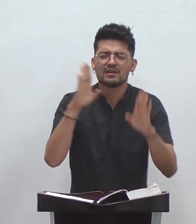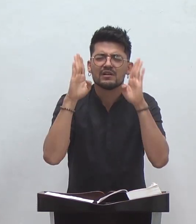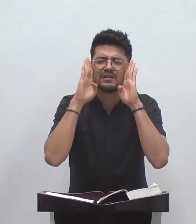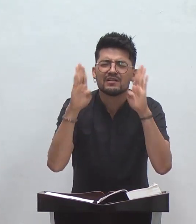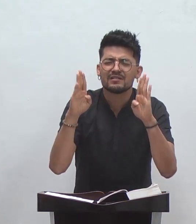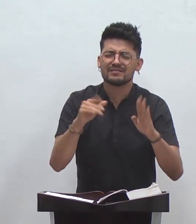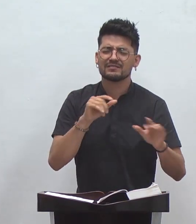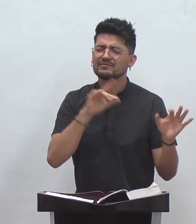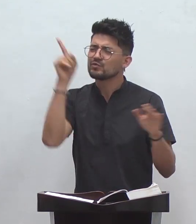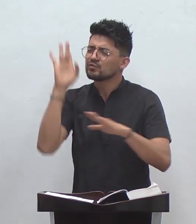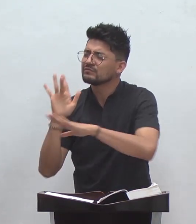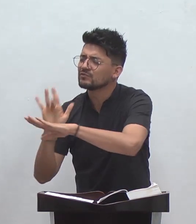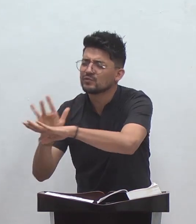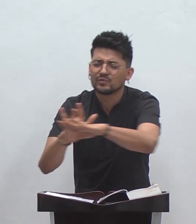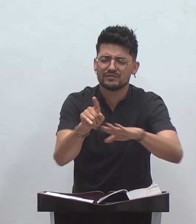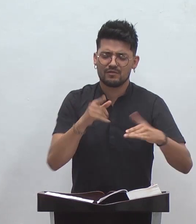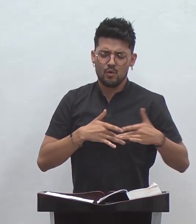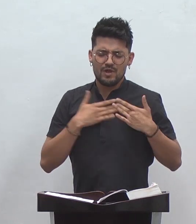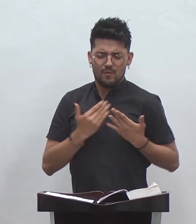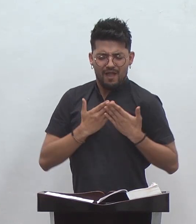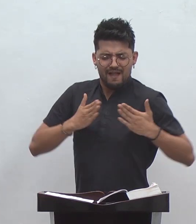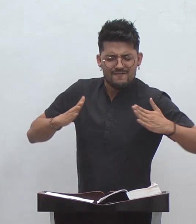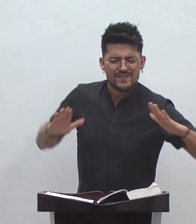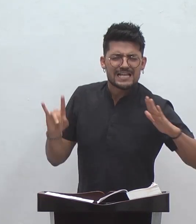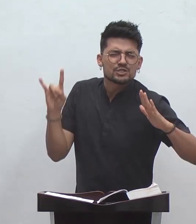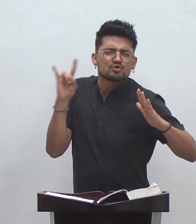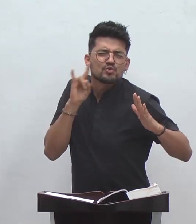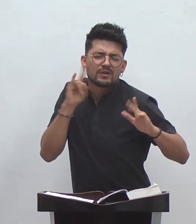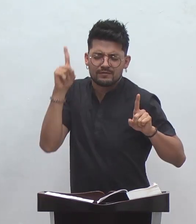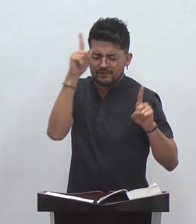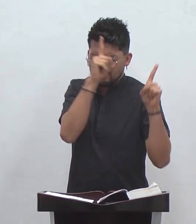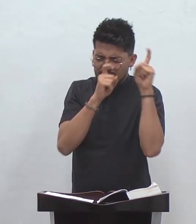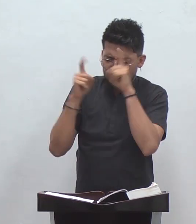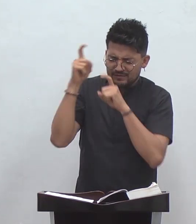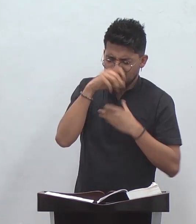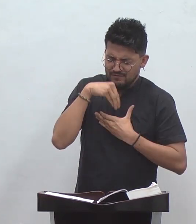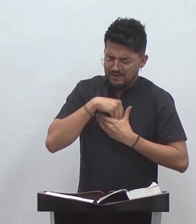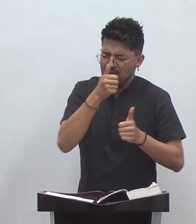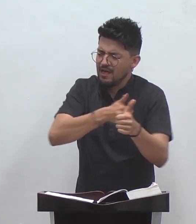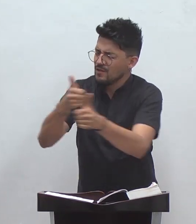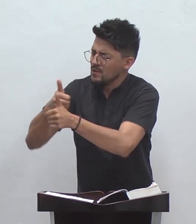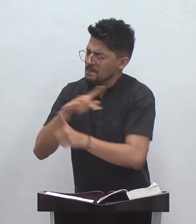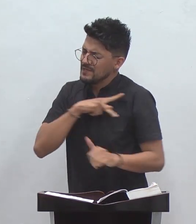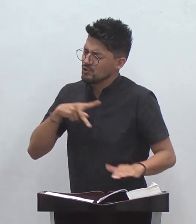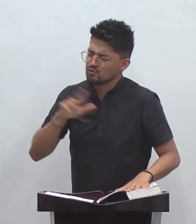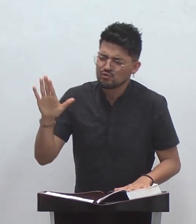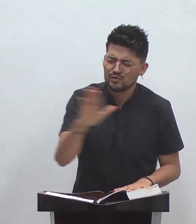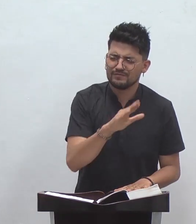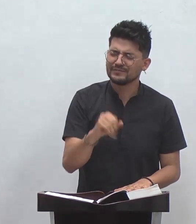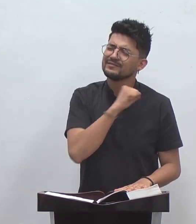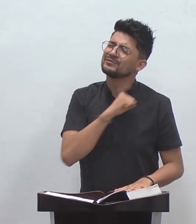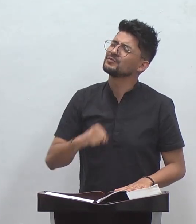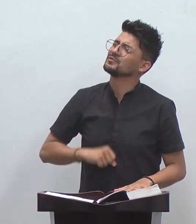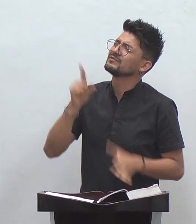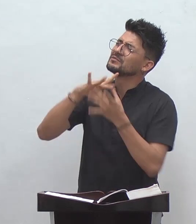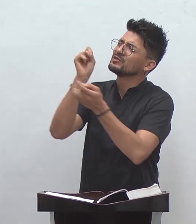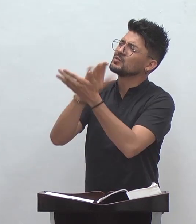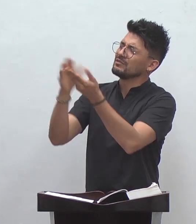y dando tu palabra, Señor, y que estemos atentos. Toca nuestra vida hoy, Señor, y que nos hagas reflexionar a nuestro